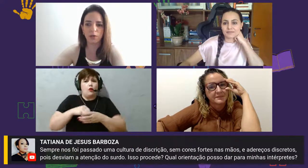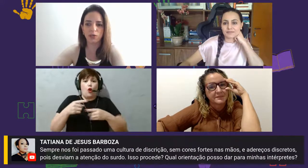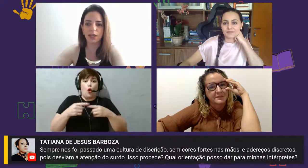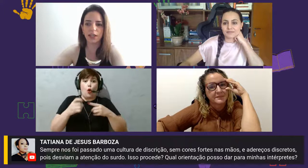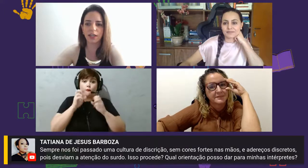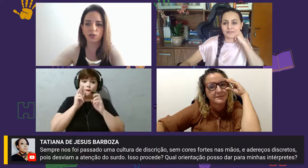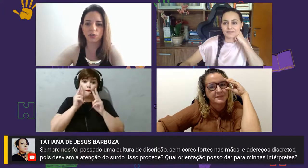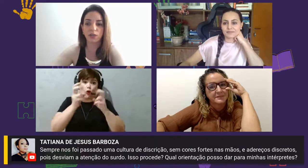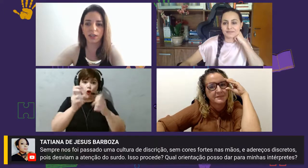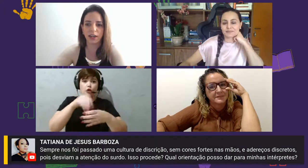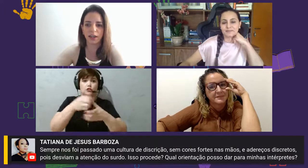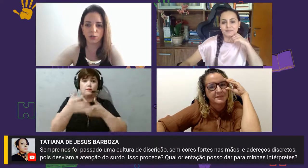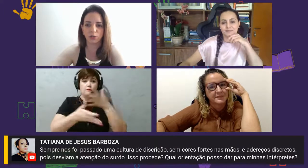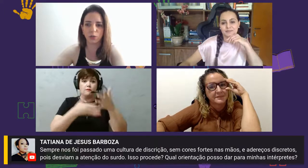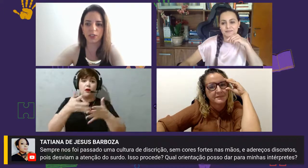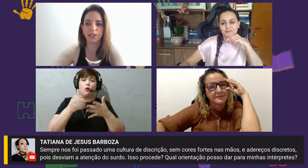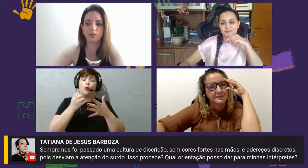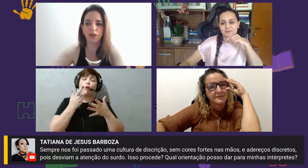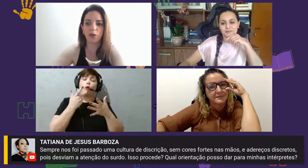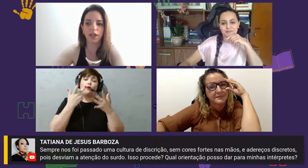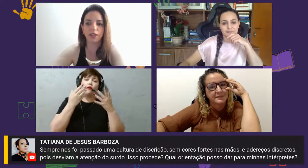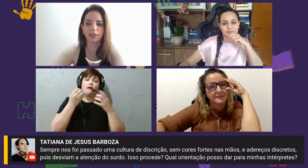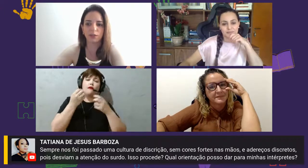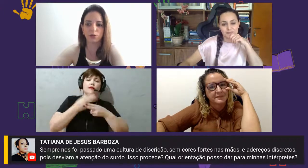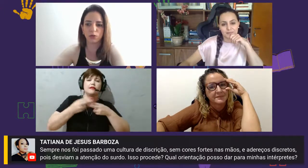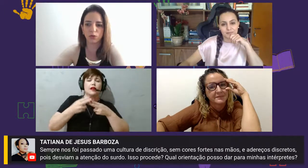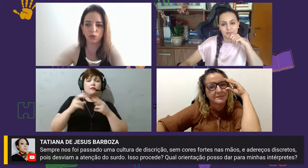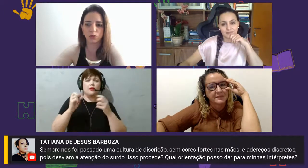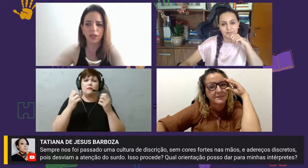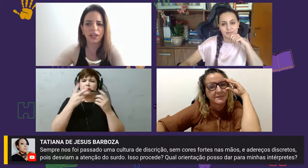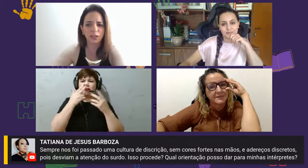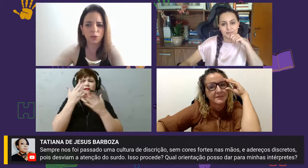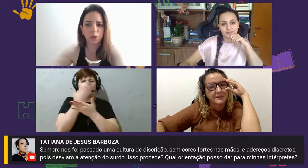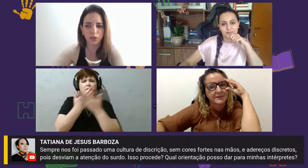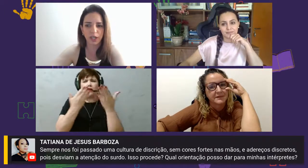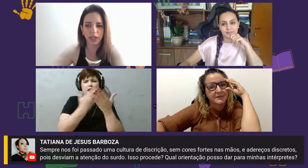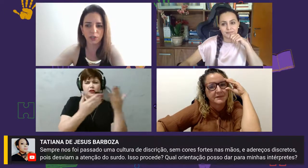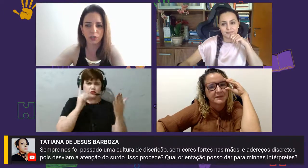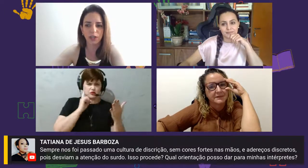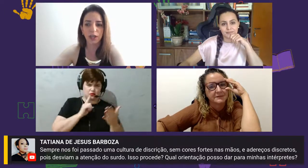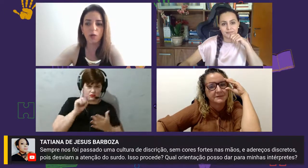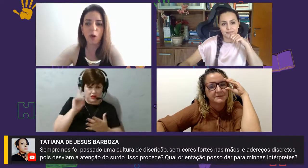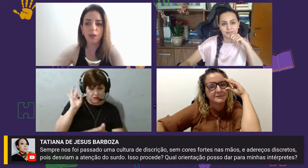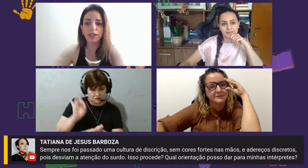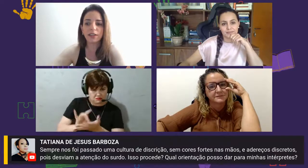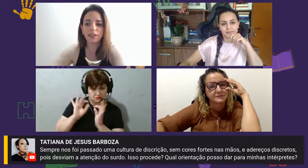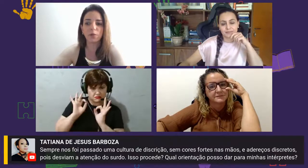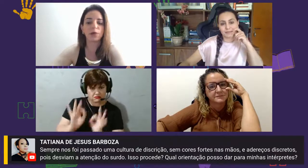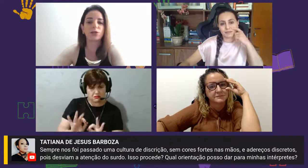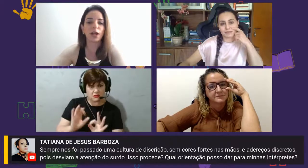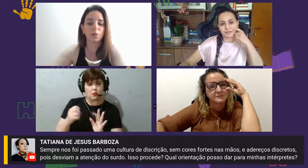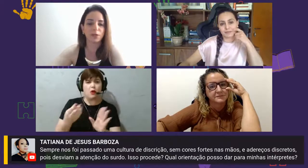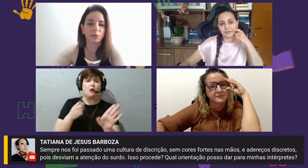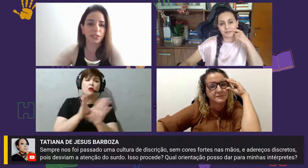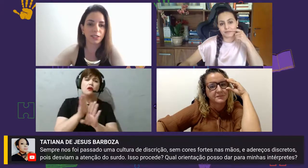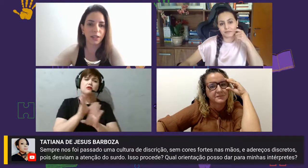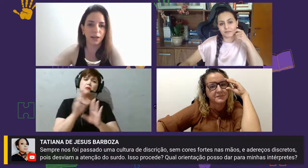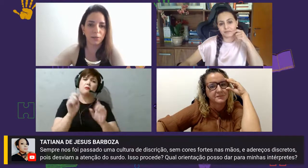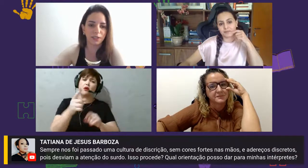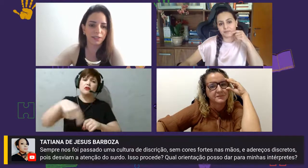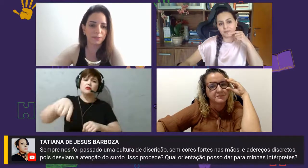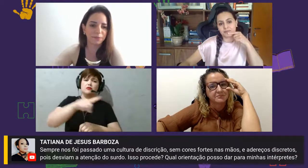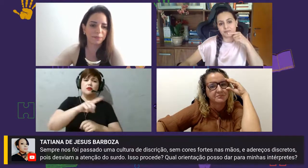nas mãos e adereços discretos, pois desviam a atenção do surdo. Isso procede? Qual orientação posso dar para as